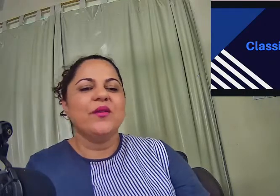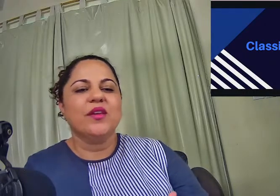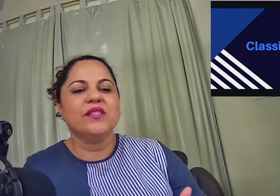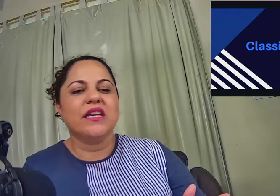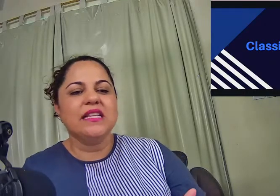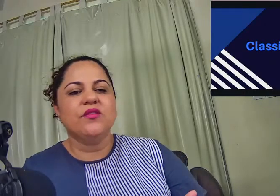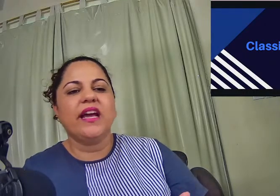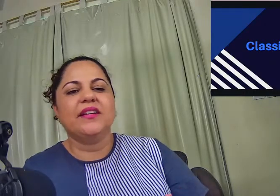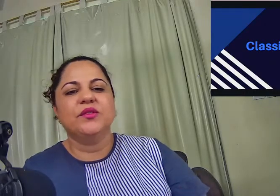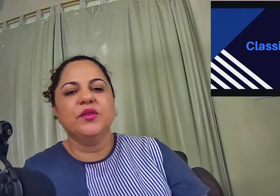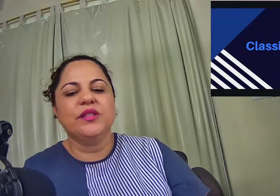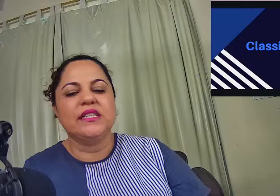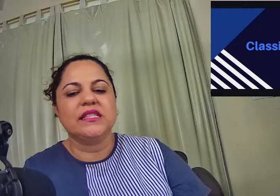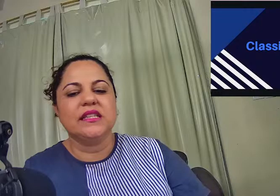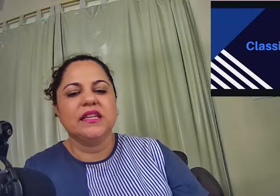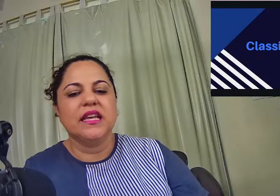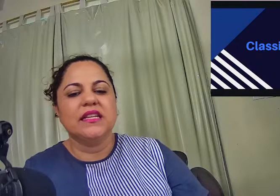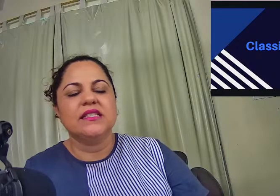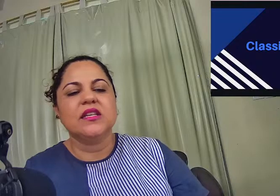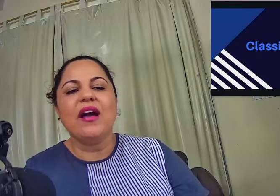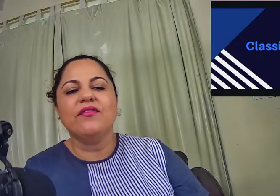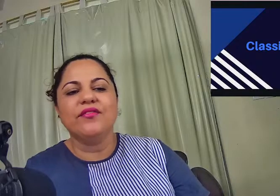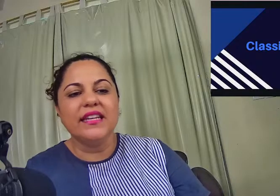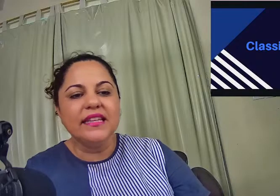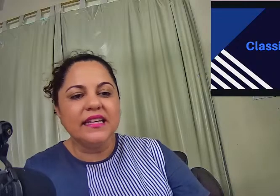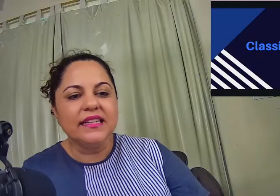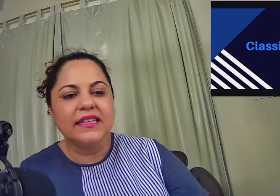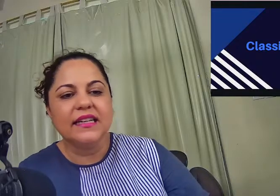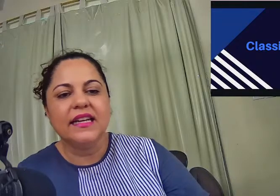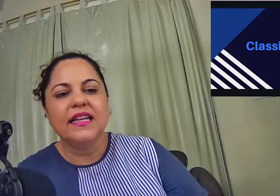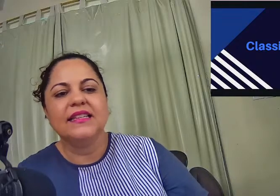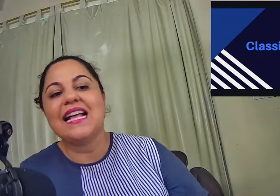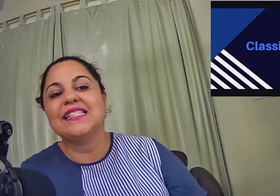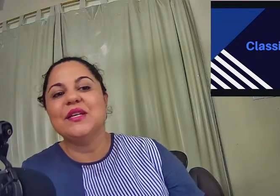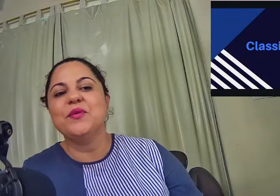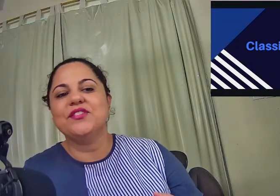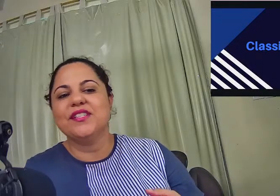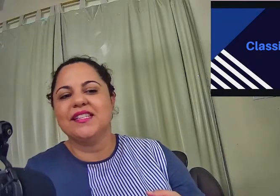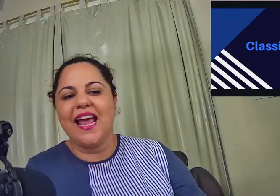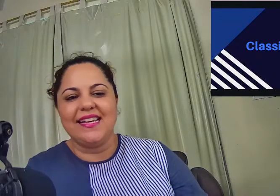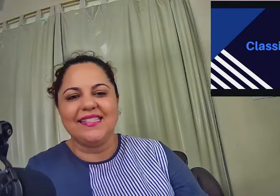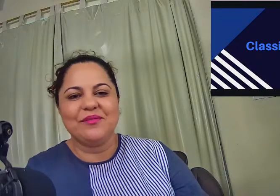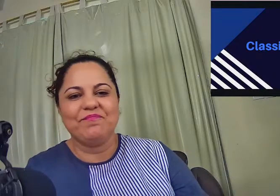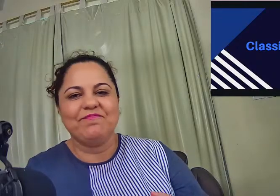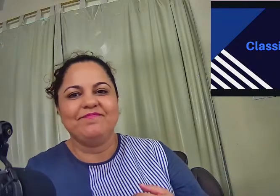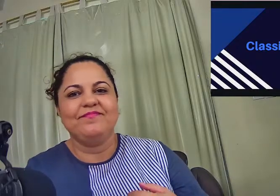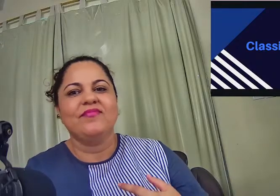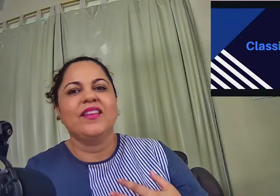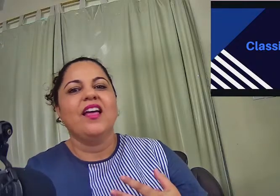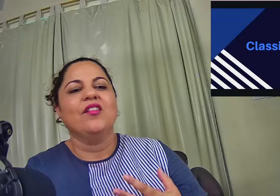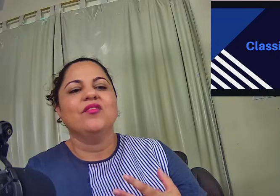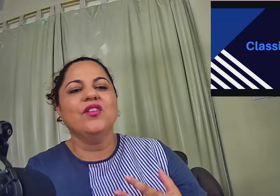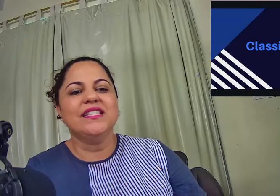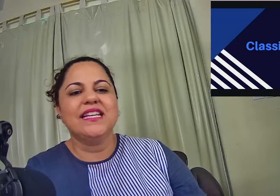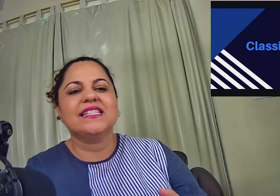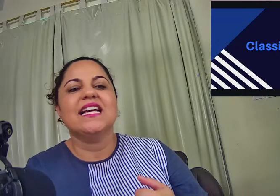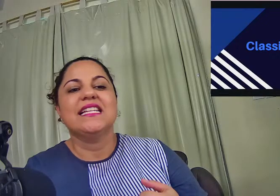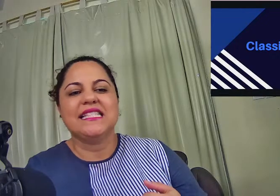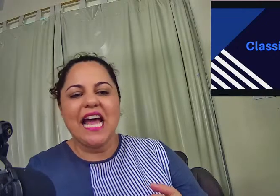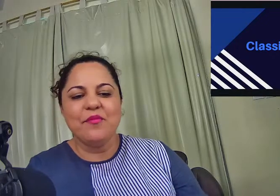os classificadores são a vida das línguas de sinais. Vocês sabem o que